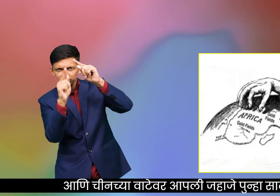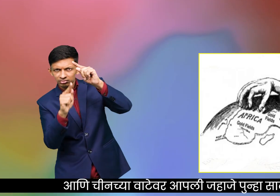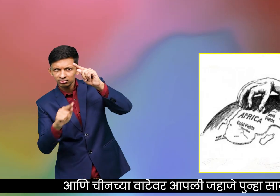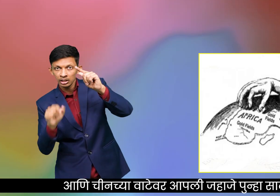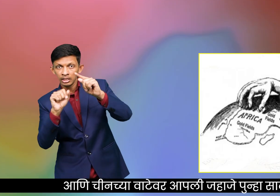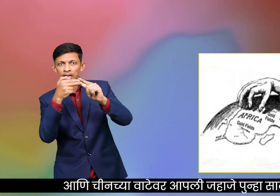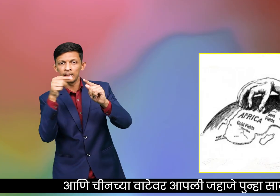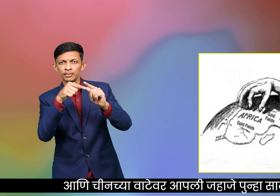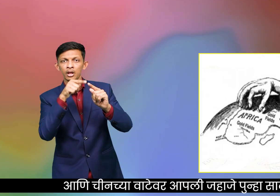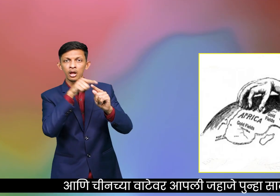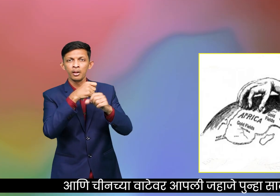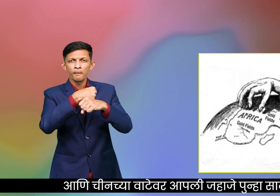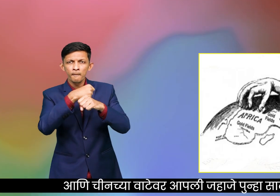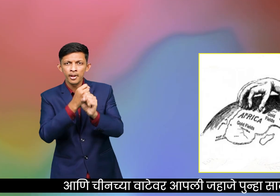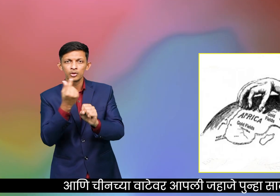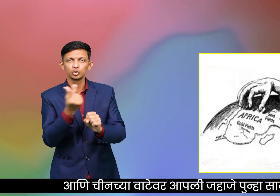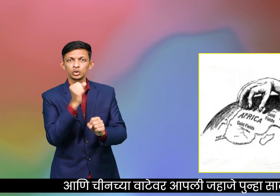पुन्हा साठवून ठेवली.